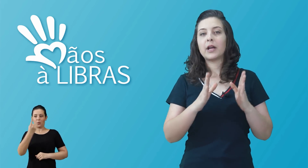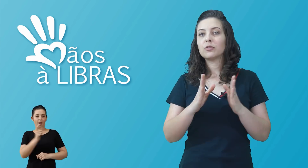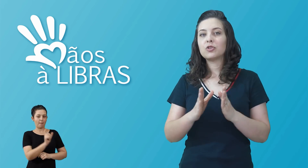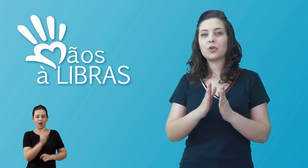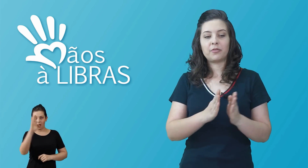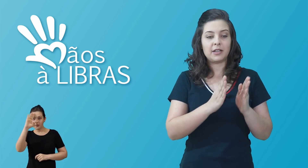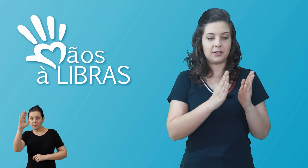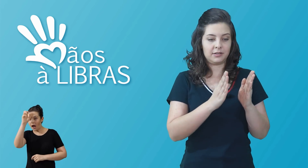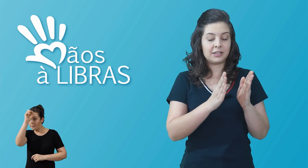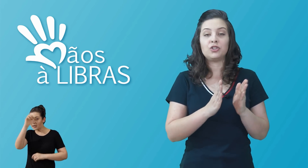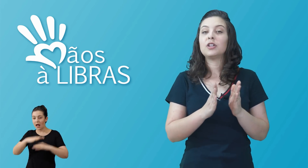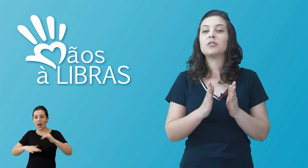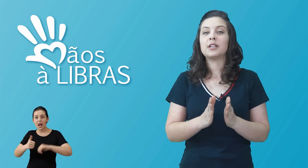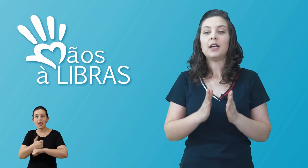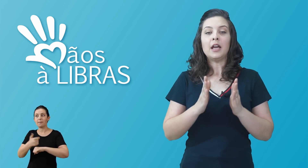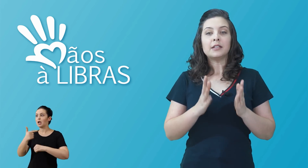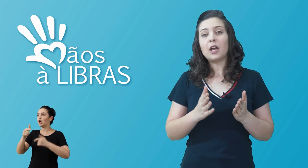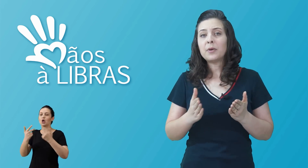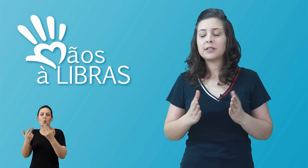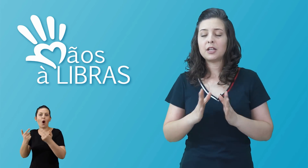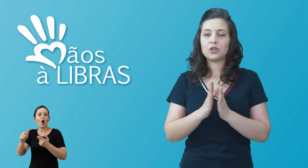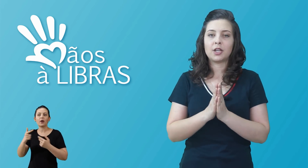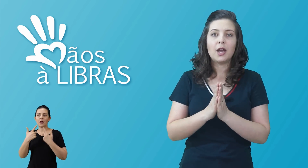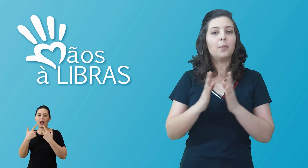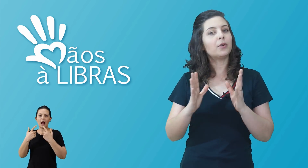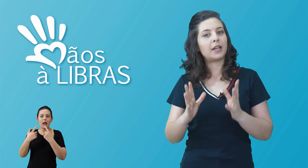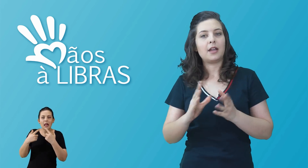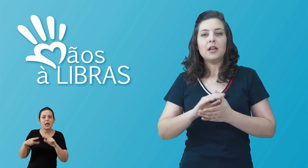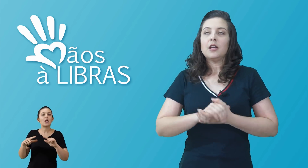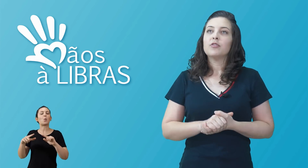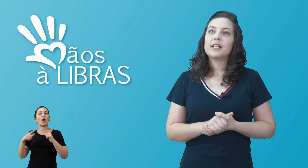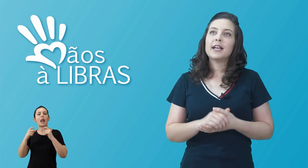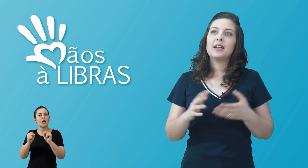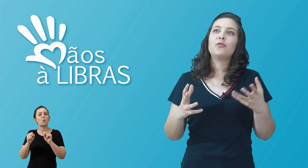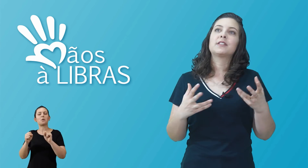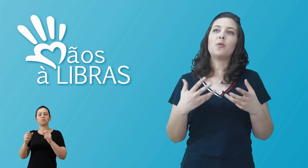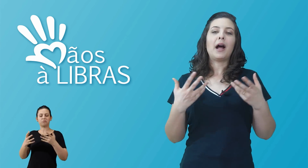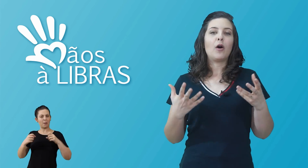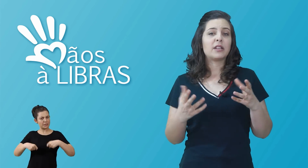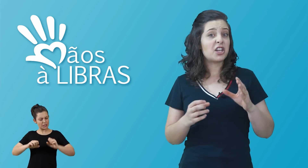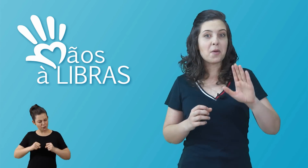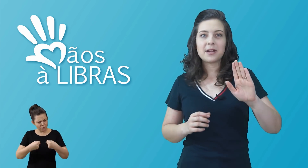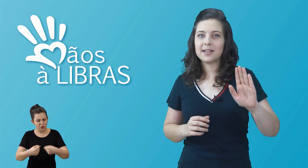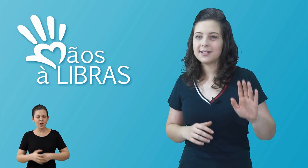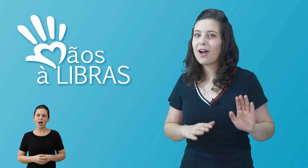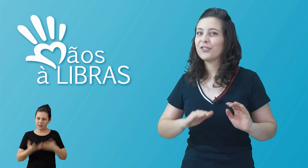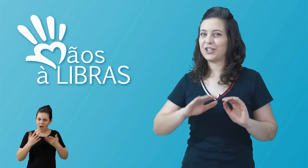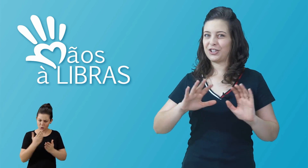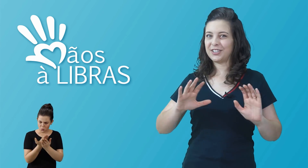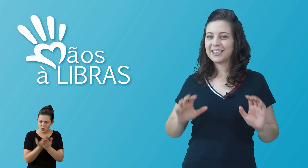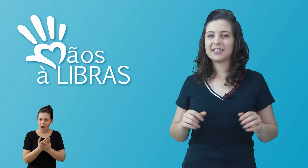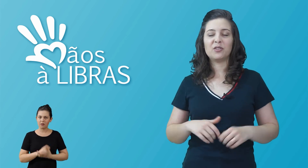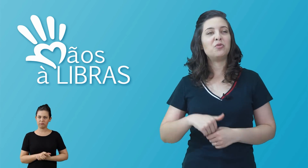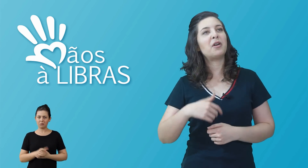como qualquer outro idioma, vai exigir que você realmente se dedique. Por quê? Você querer fazer uma aula, seja presencial,